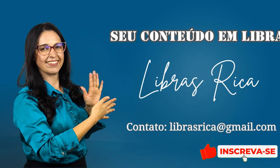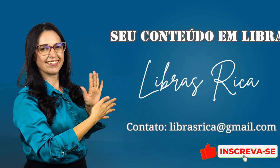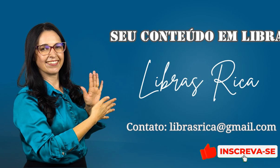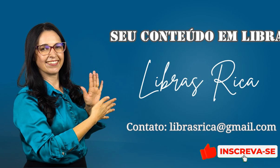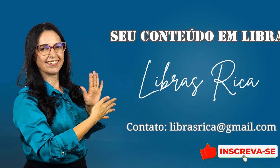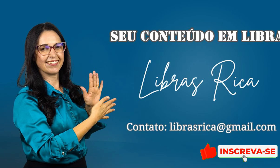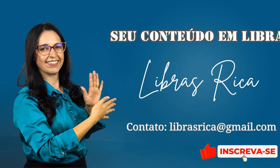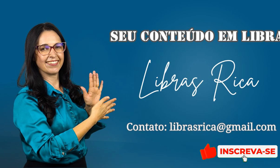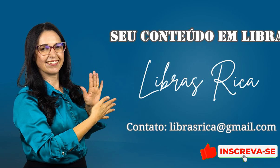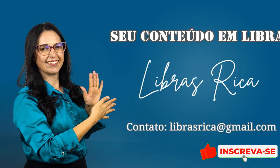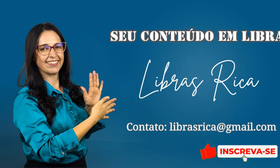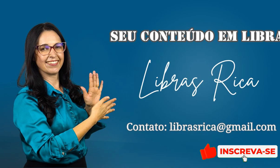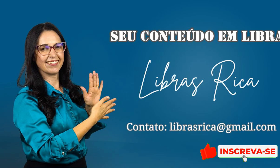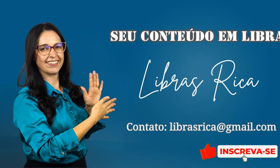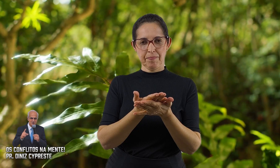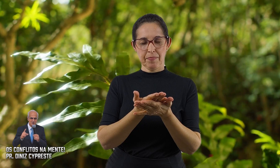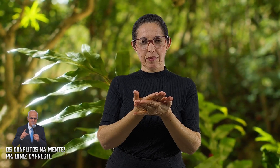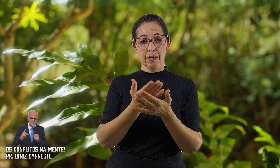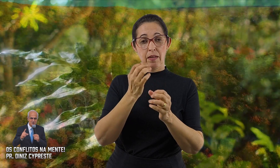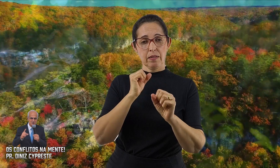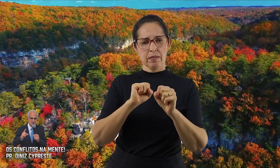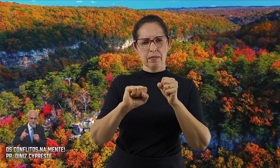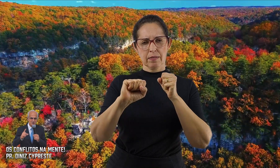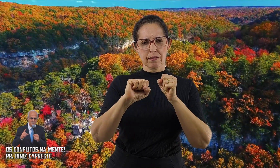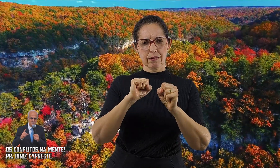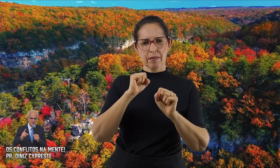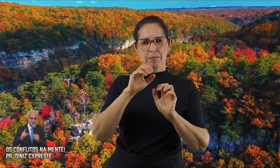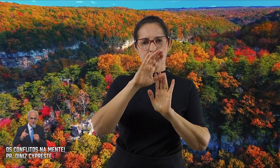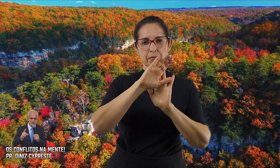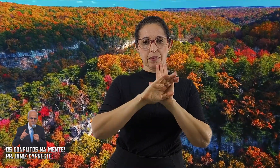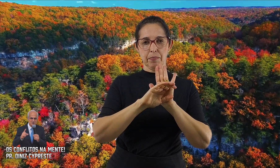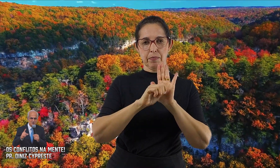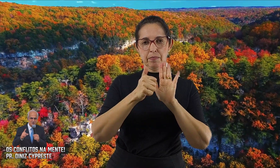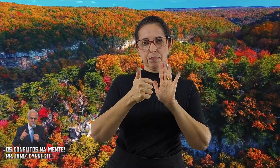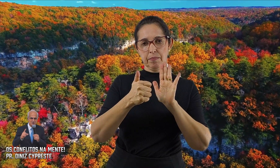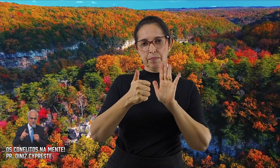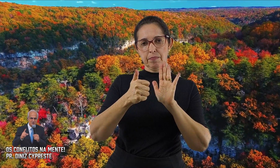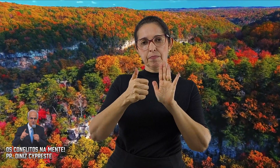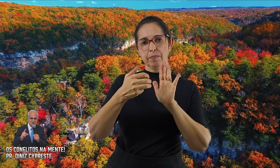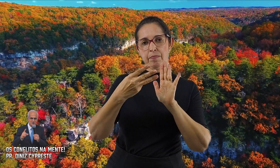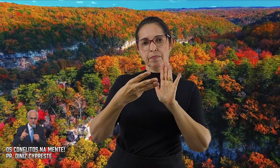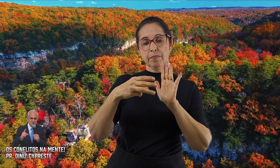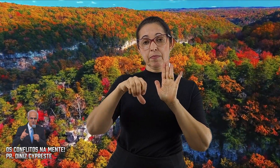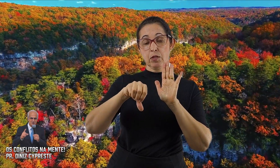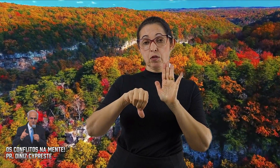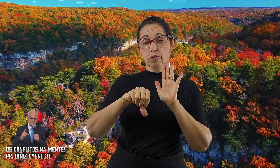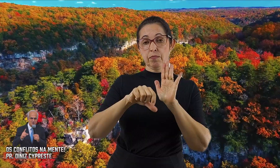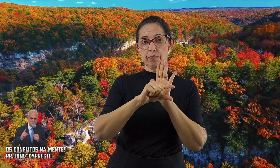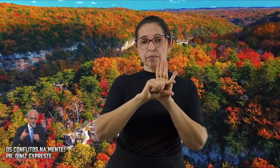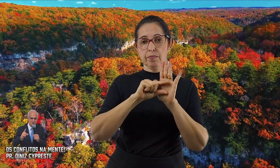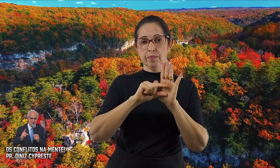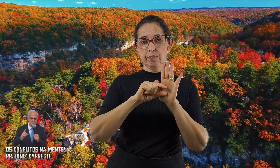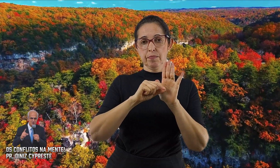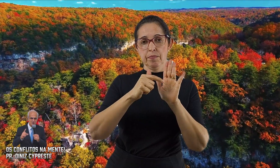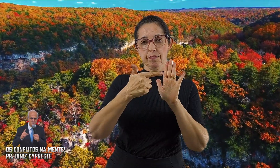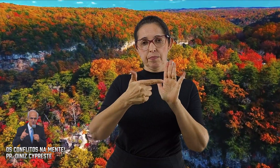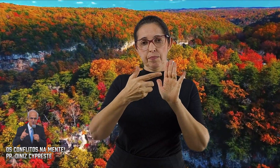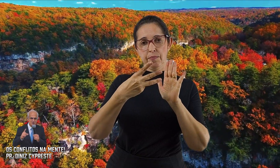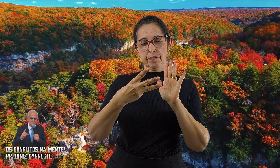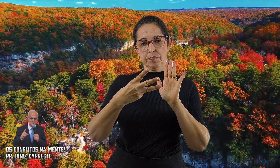estudo, é o Salmo 139, versos 23 e 24, onde o Senhor quer nos falar sobre